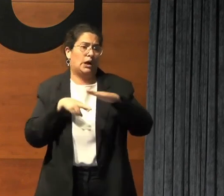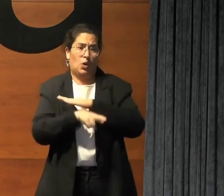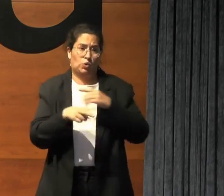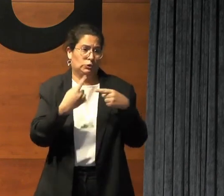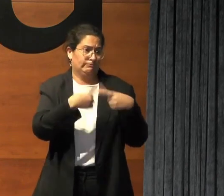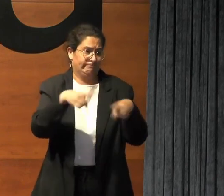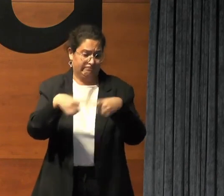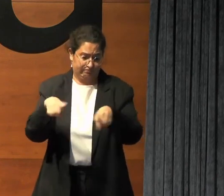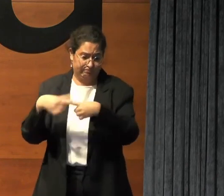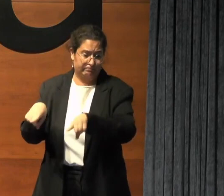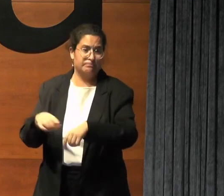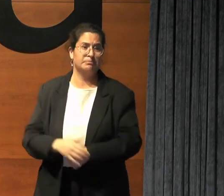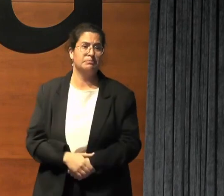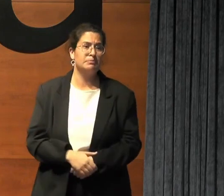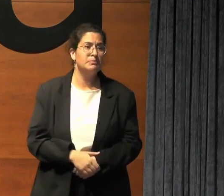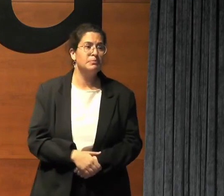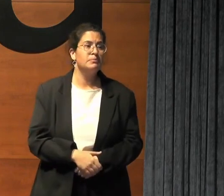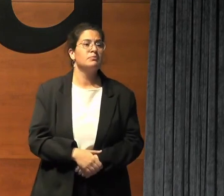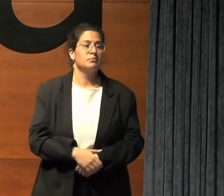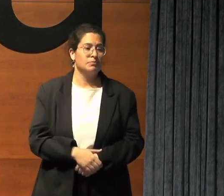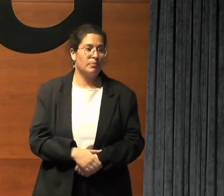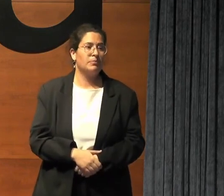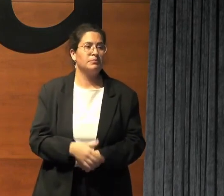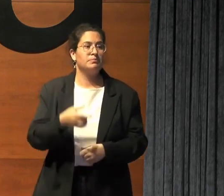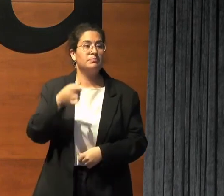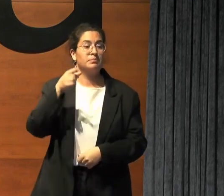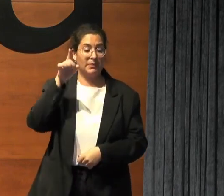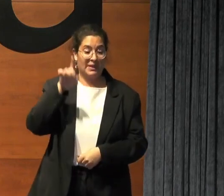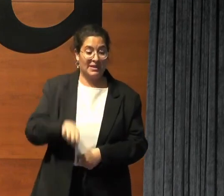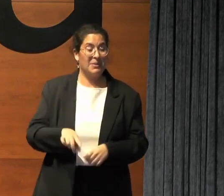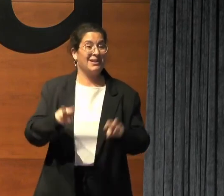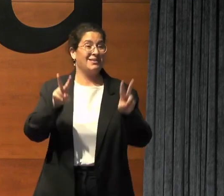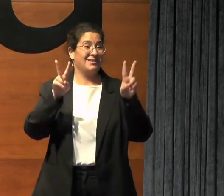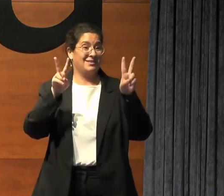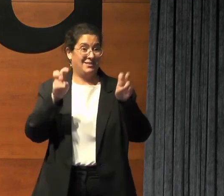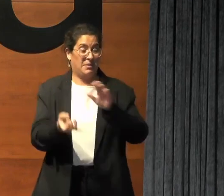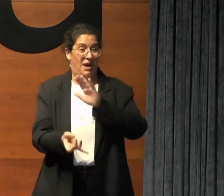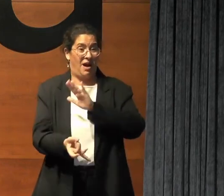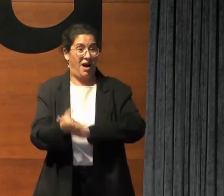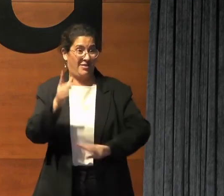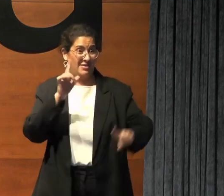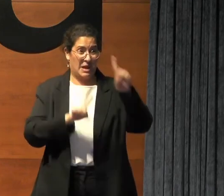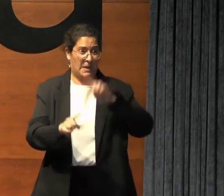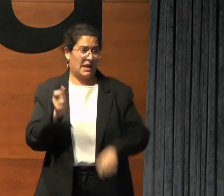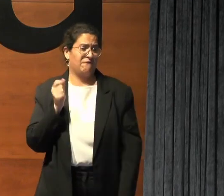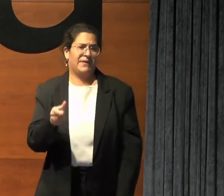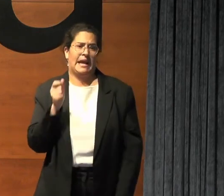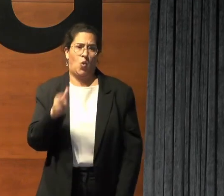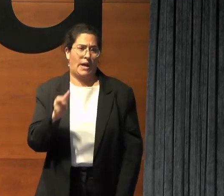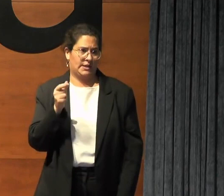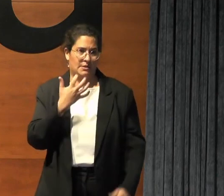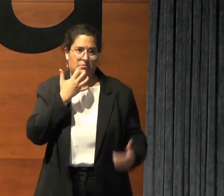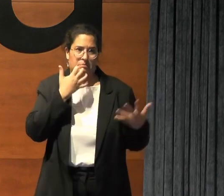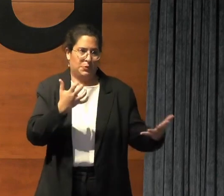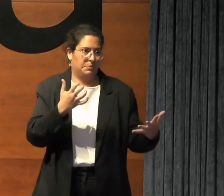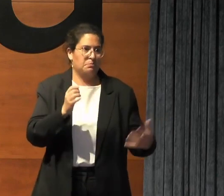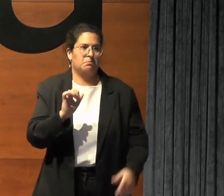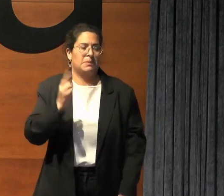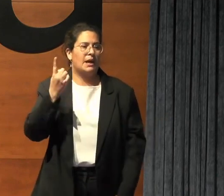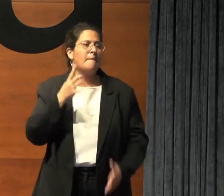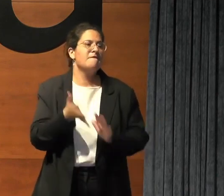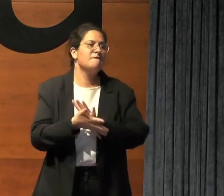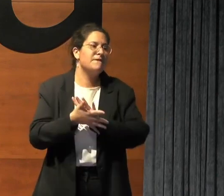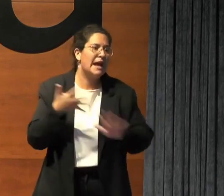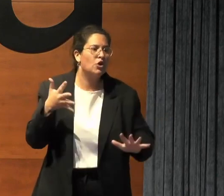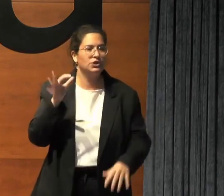y que las intérpretes tienen que buscarse recursos de diferente índole para dar respuesta a esas demandas. Que las